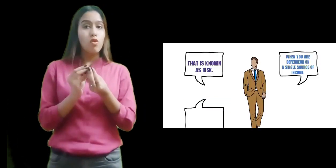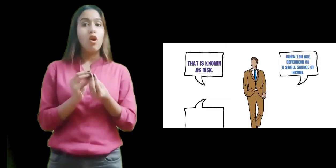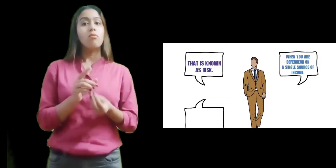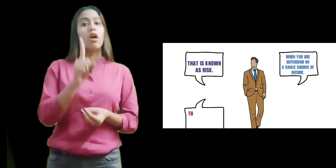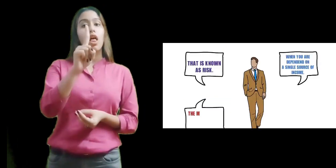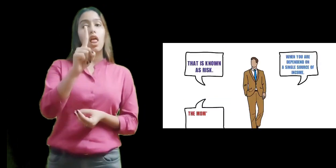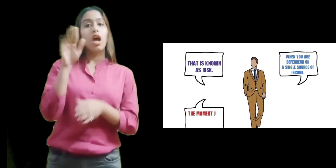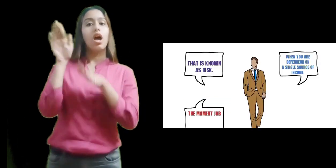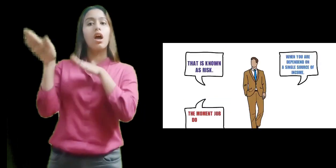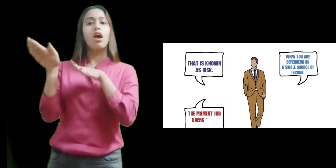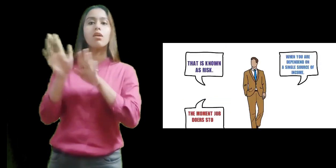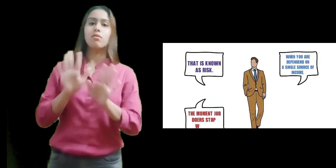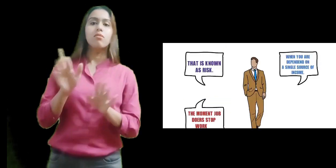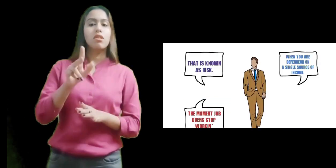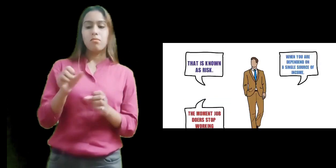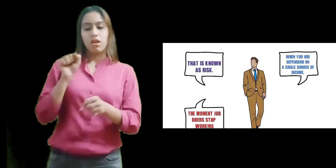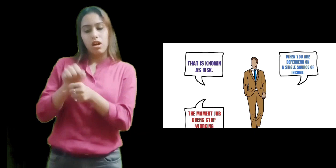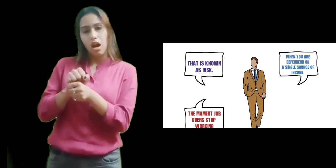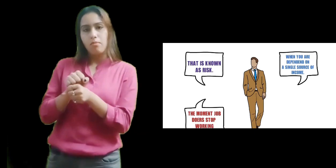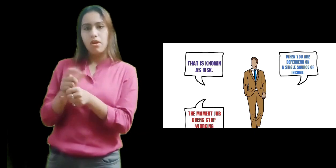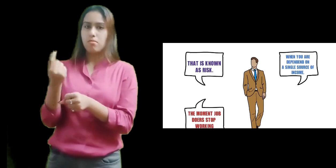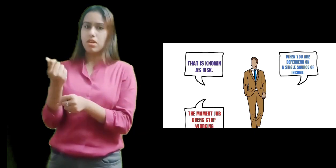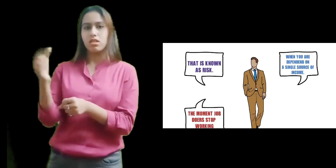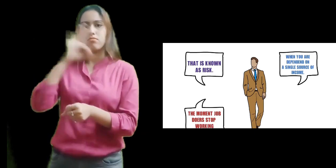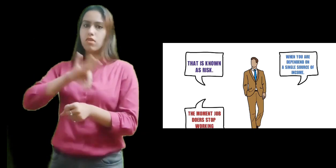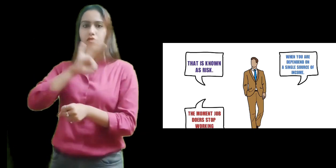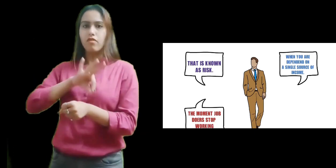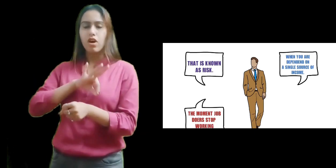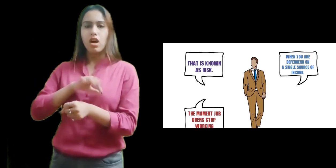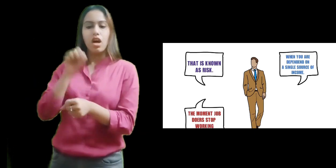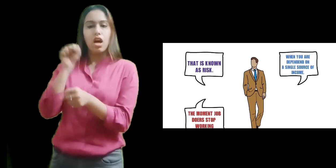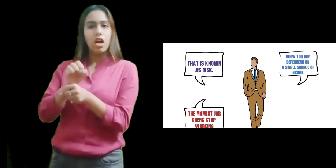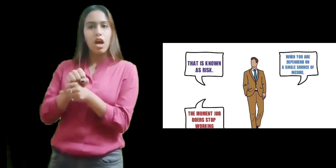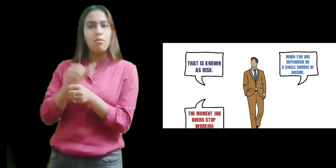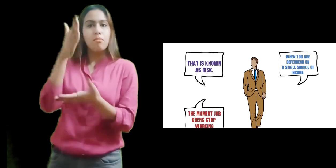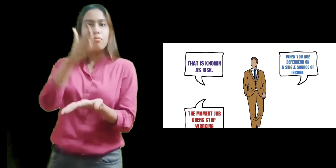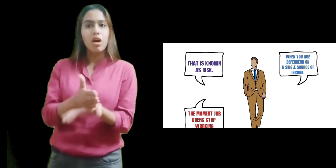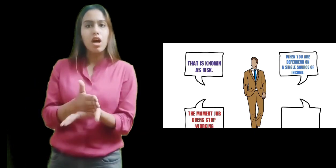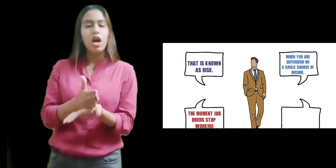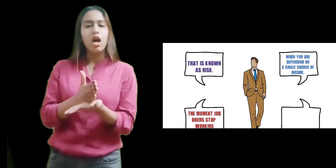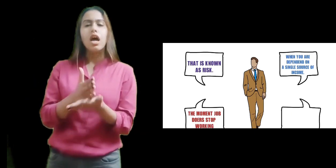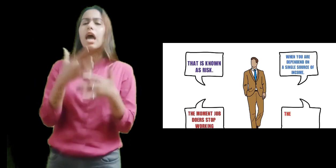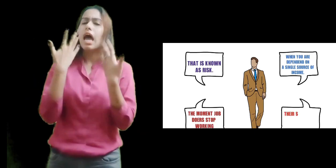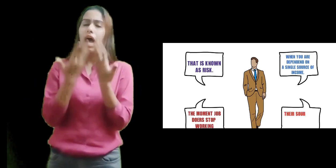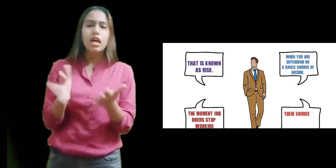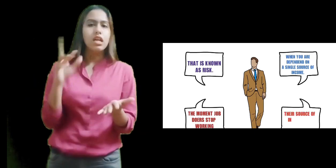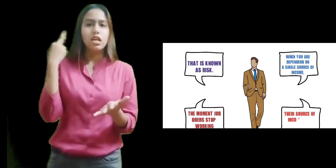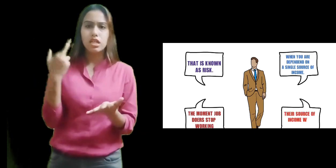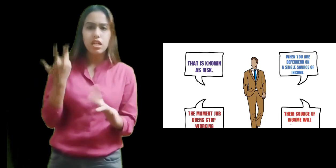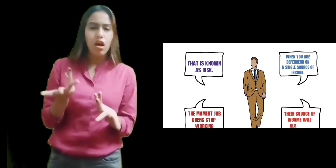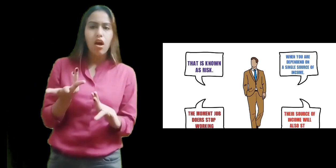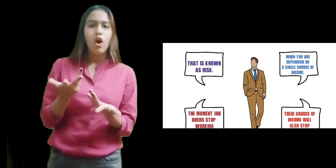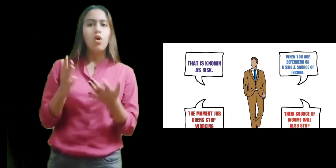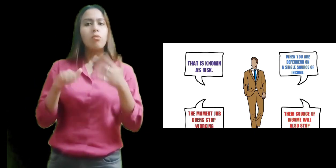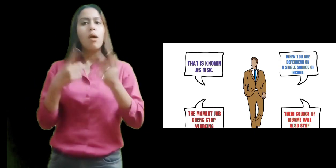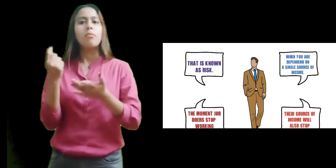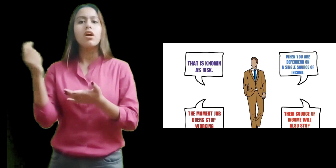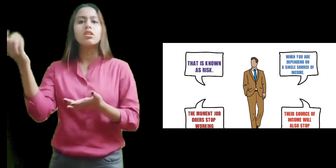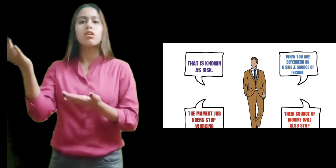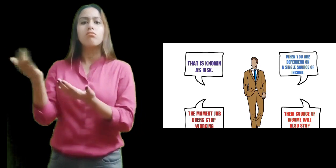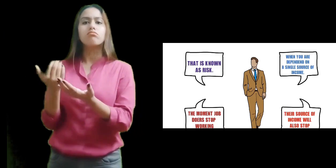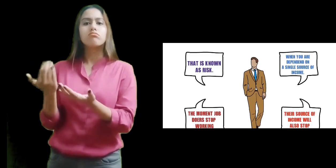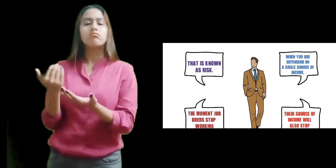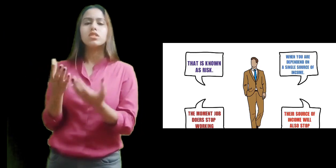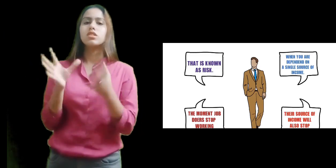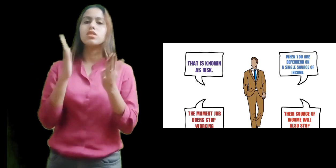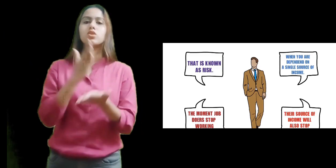जब तक वो काम करते हैं तब तक ही वो पैसे कमा पाते हैं, और जहां काम करना बंद होता है किसी भी रीजन की वजह से, तो फिर पैसे आना भी बंद हो जाते